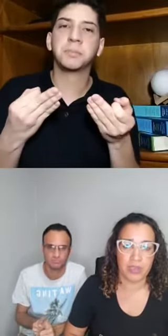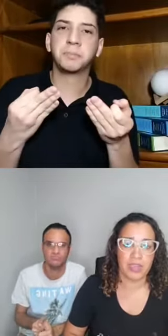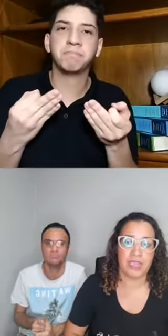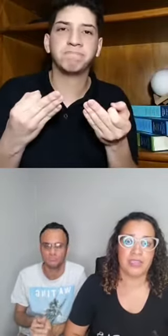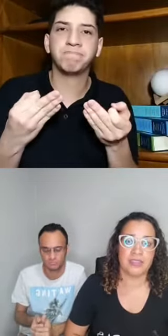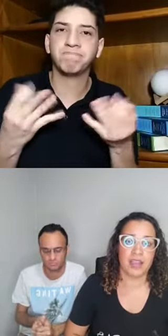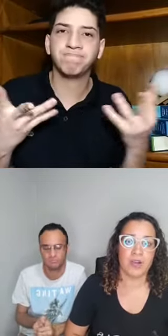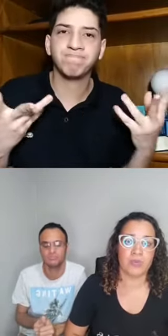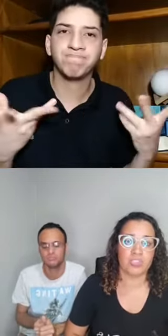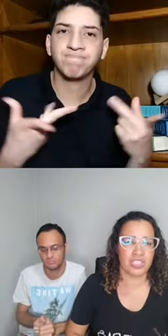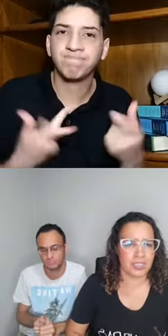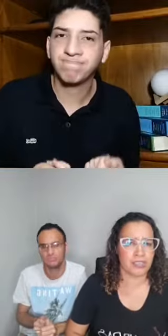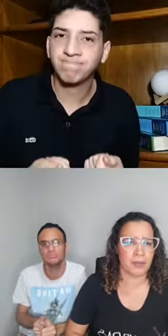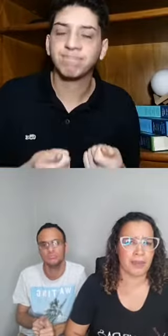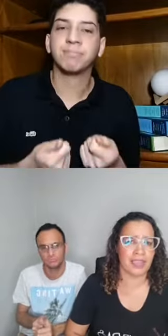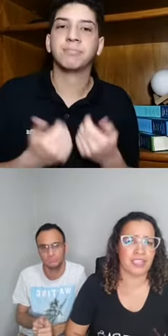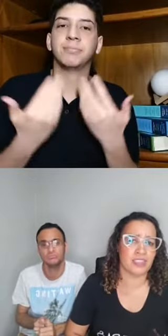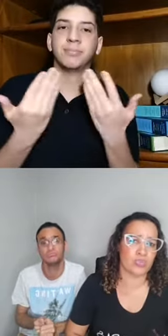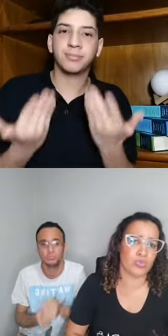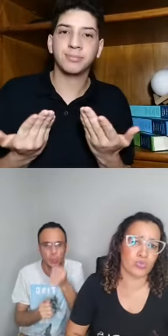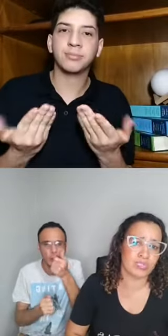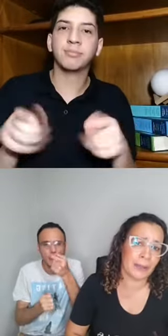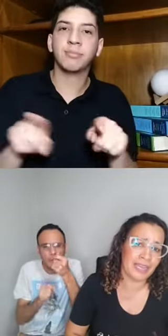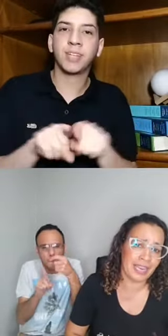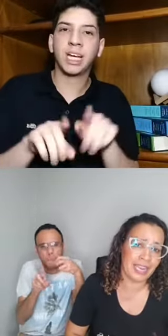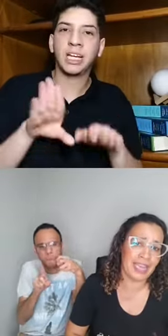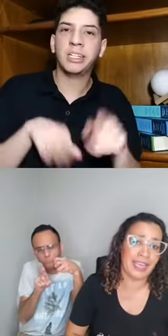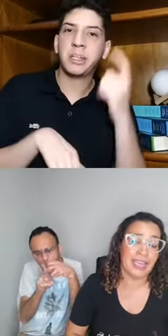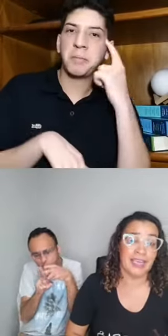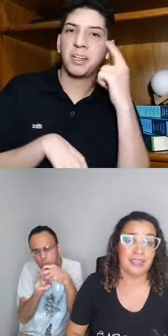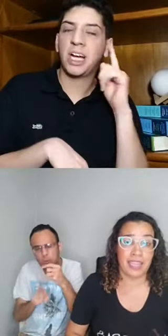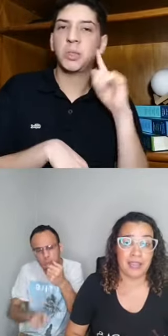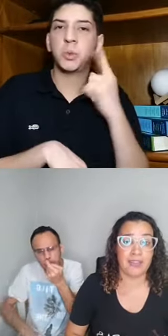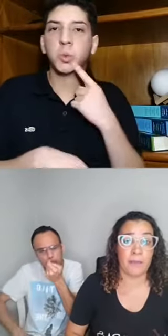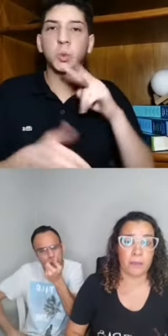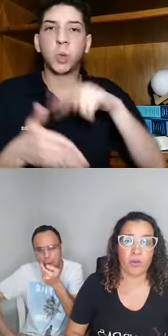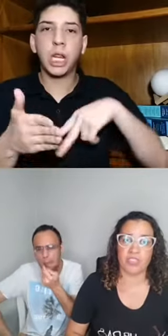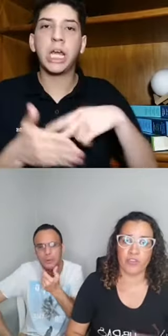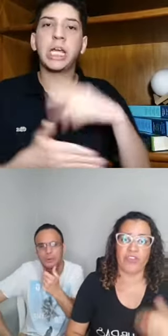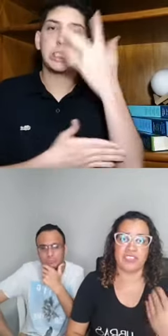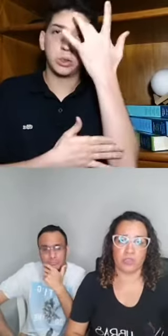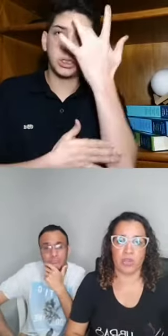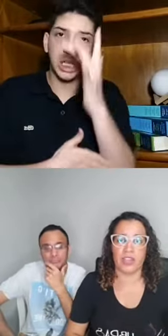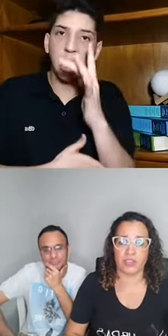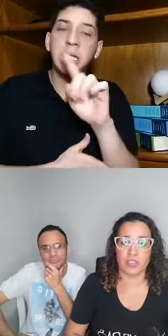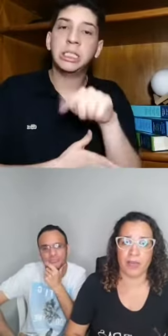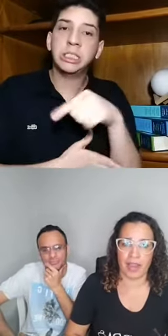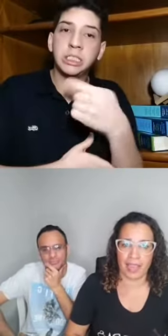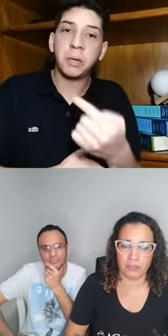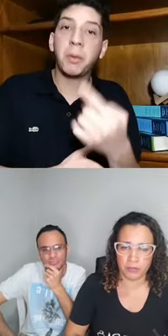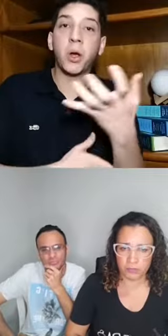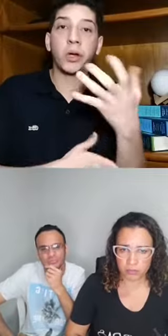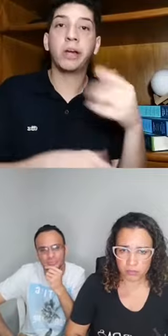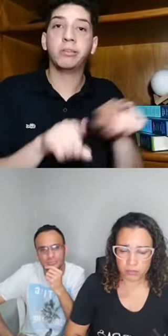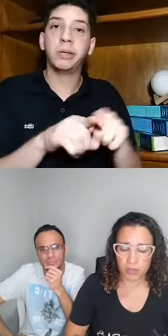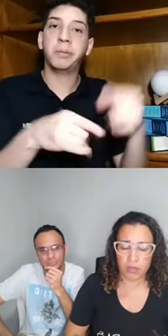incrível. Então, tira isso também. Às vezes o surdo não sabe ler. Depois eu tô querendo fazer uma